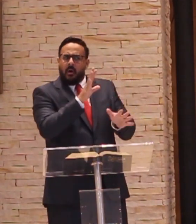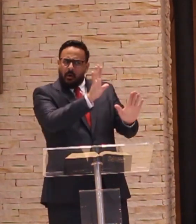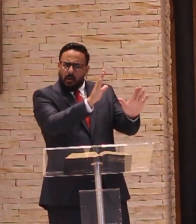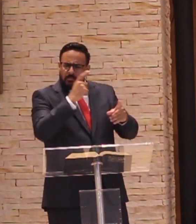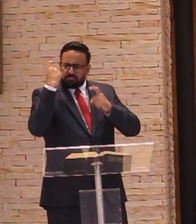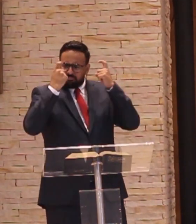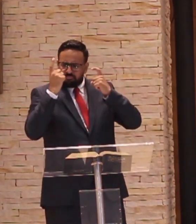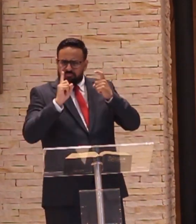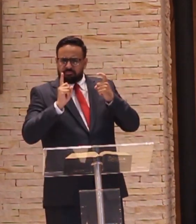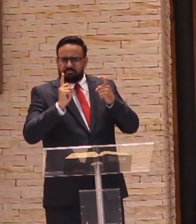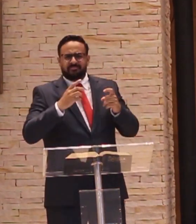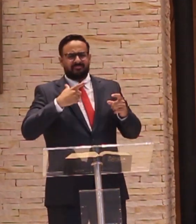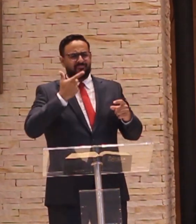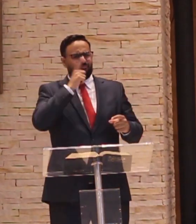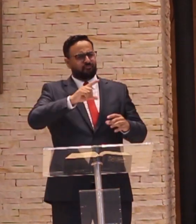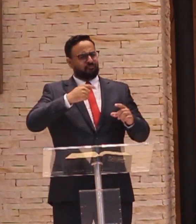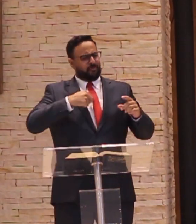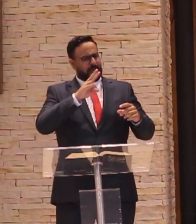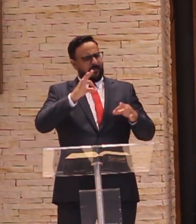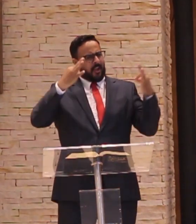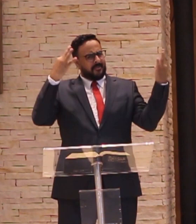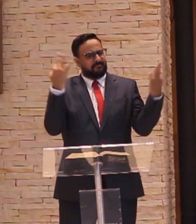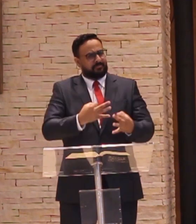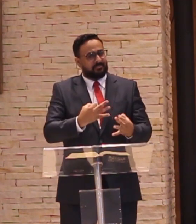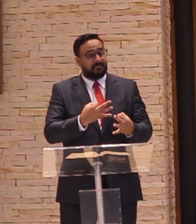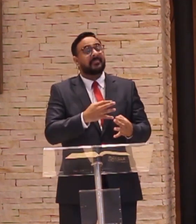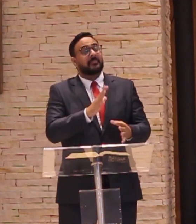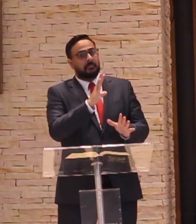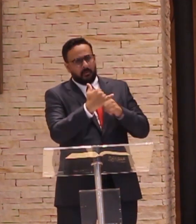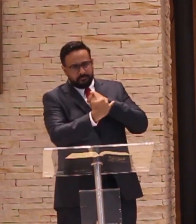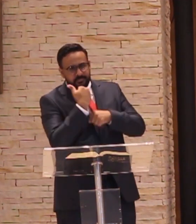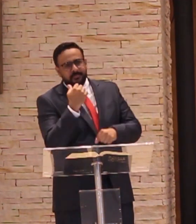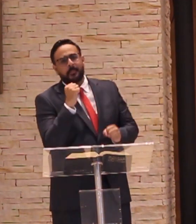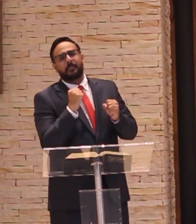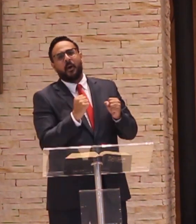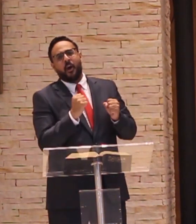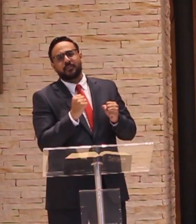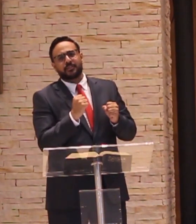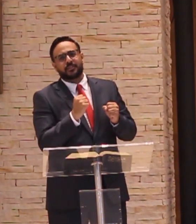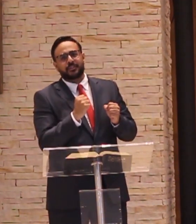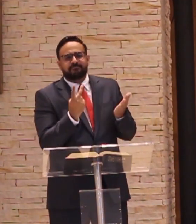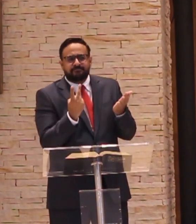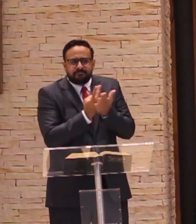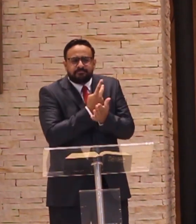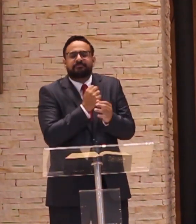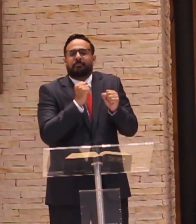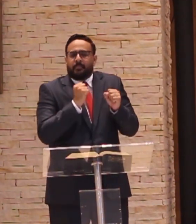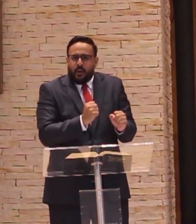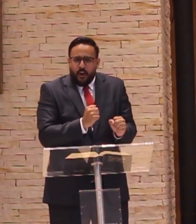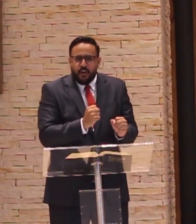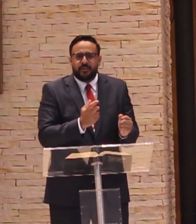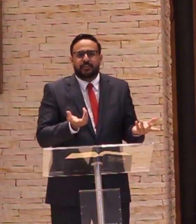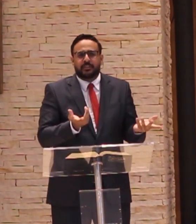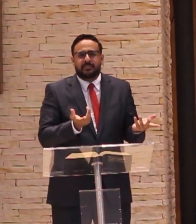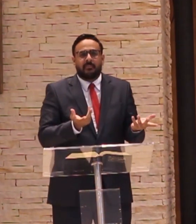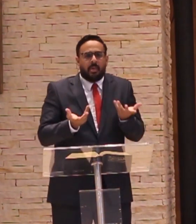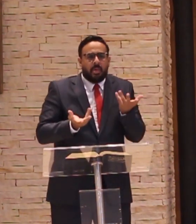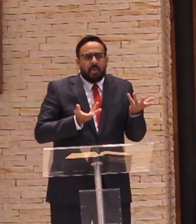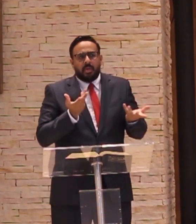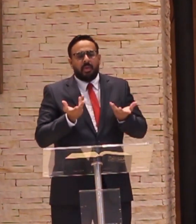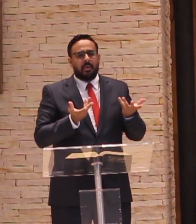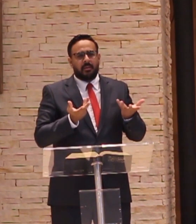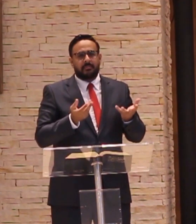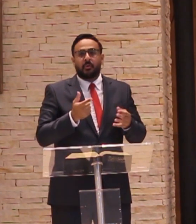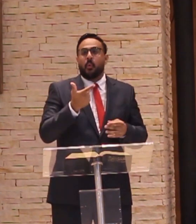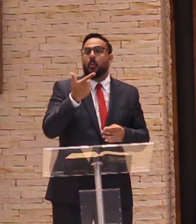enganadas. Às vezes você vai ao médico e o médico diz para você: Olha, não se preocupe, que eu vou dar um jeito, eu tenho como resolver esse seu